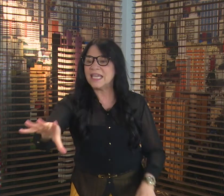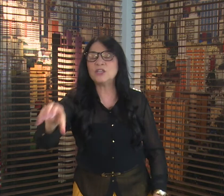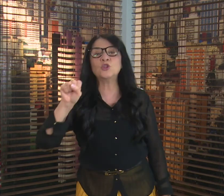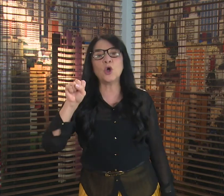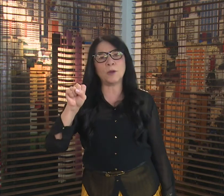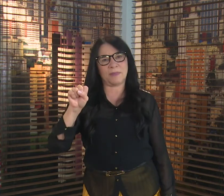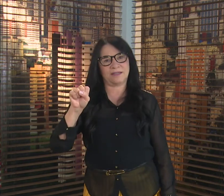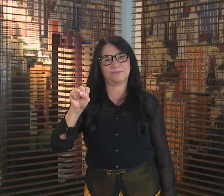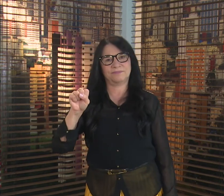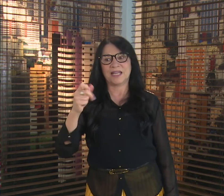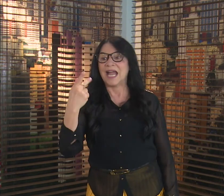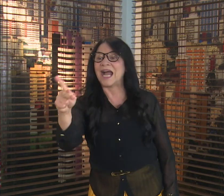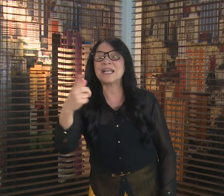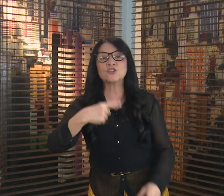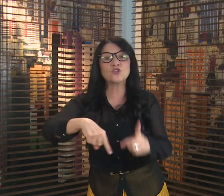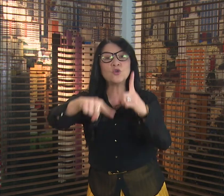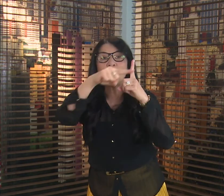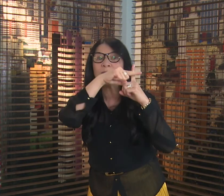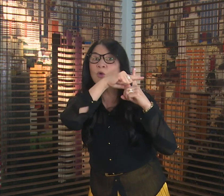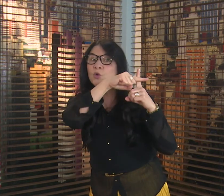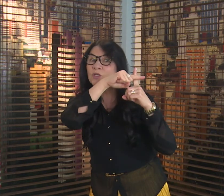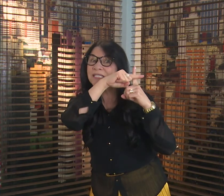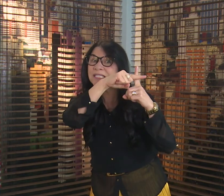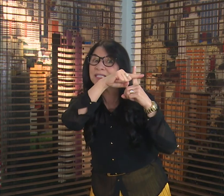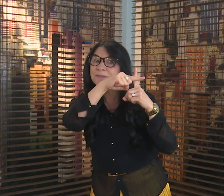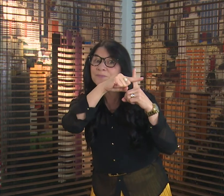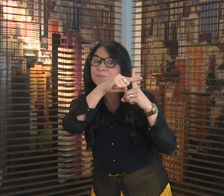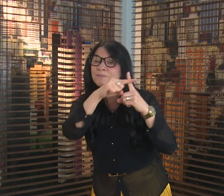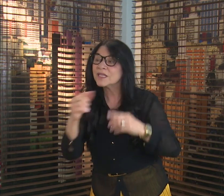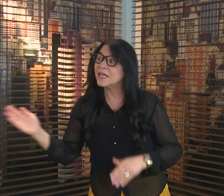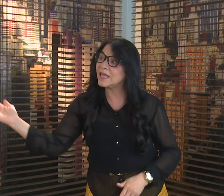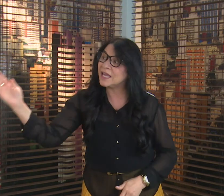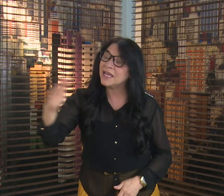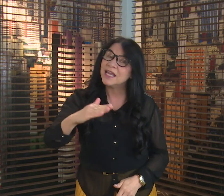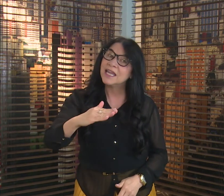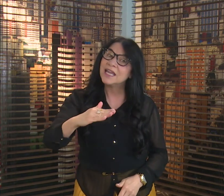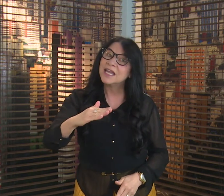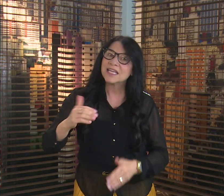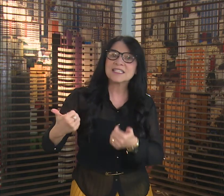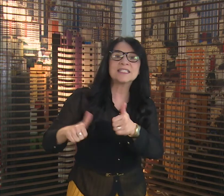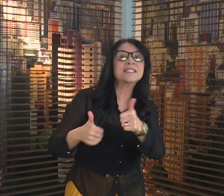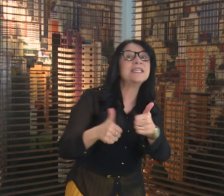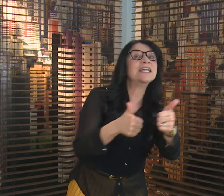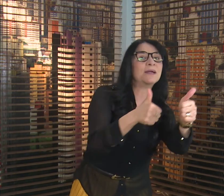e toma a sua cruz e siga-me.